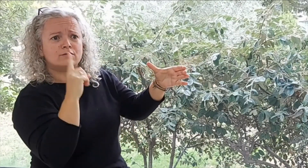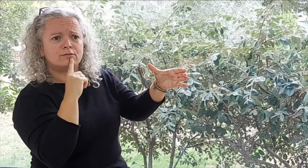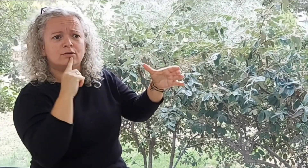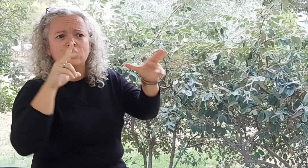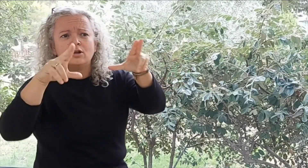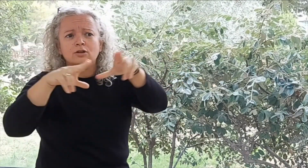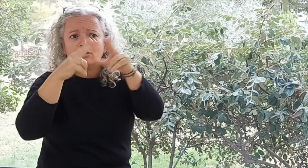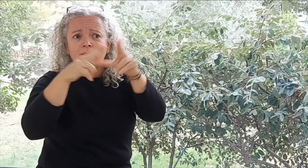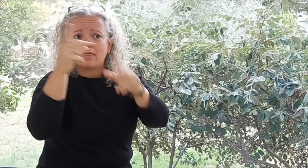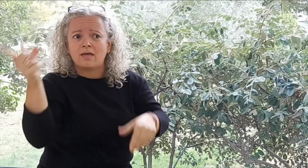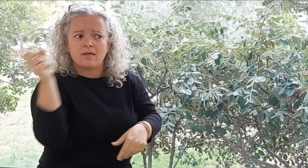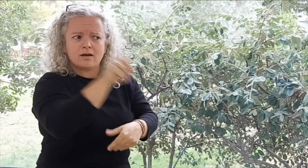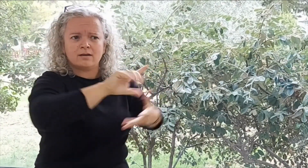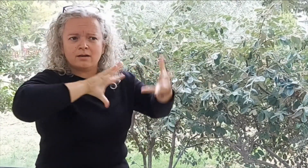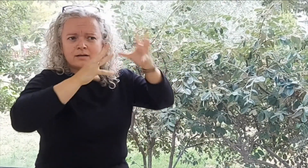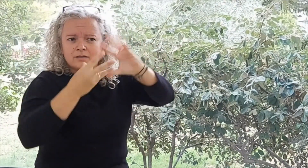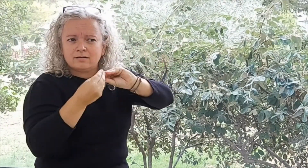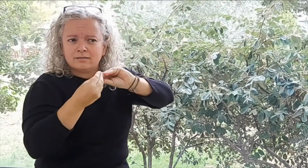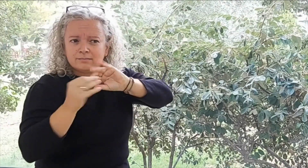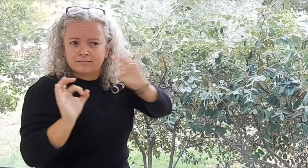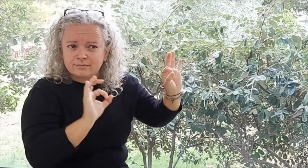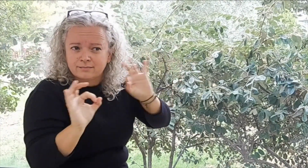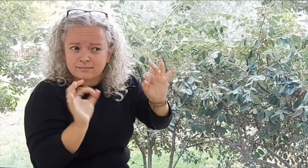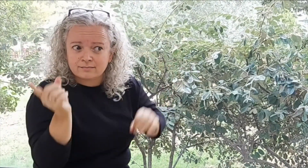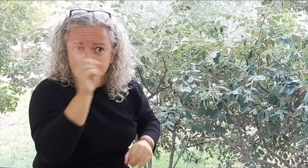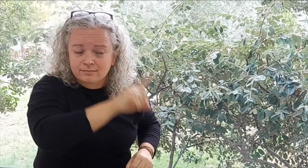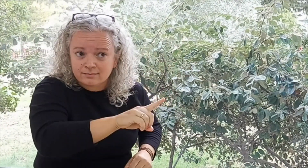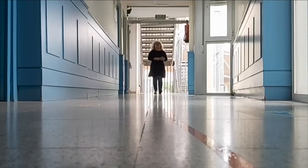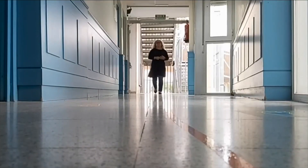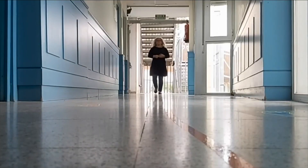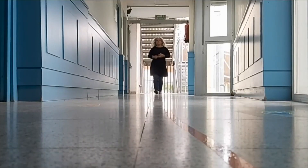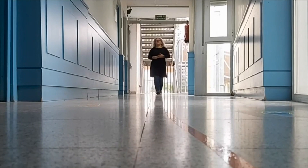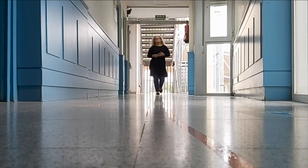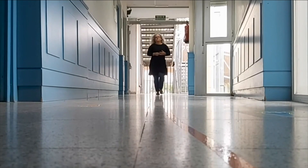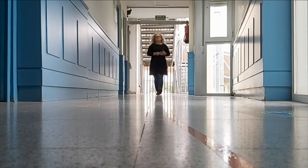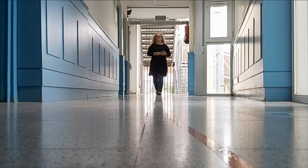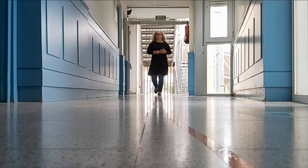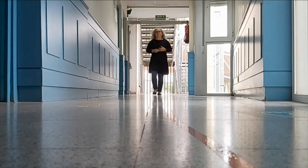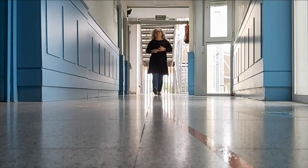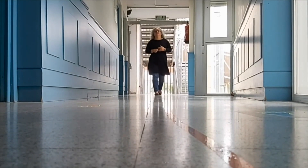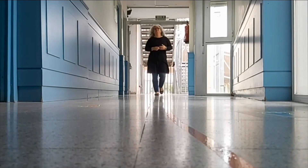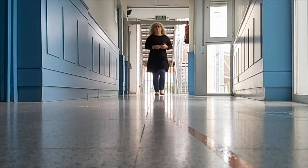¿la comunidad sorda en la sociedad se ha adaptado a ella?